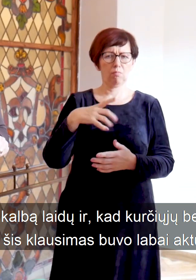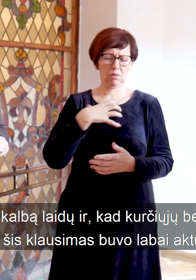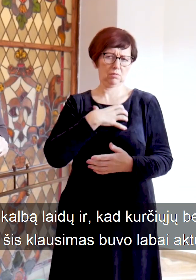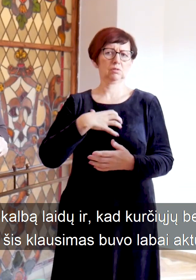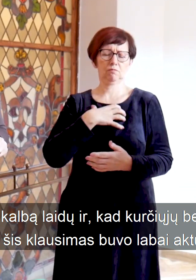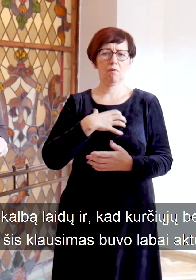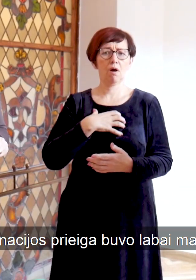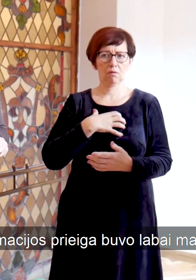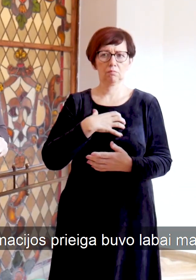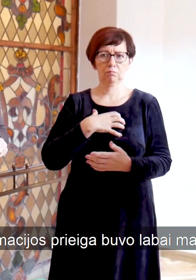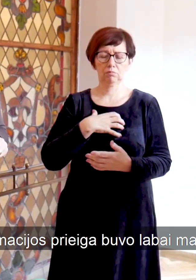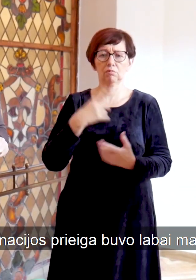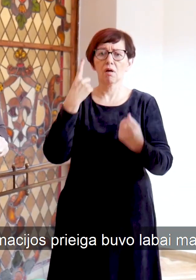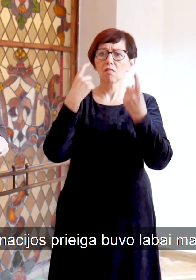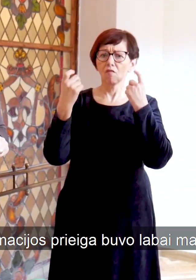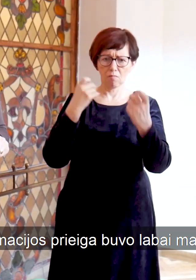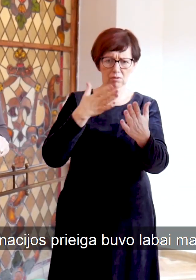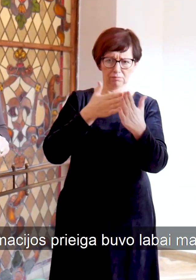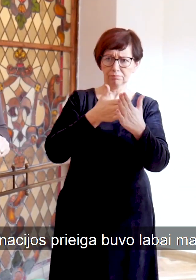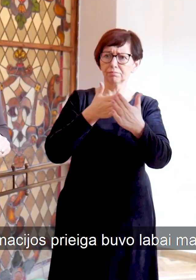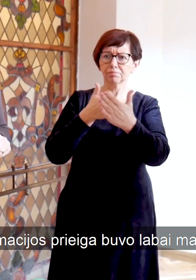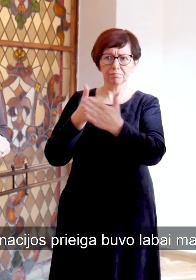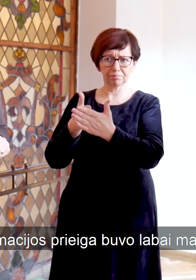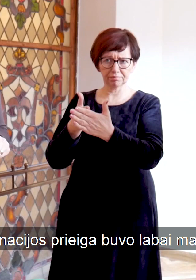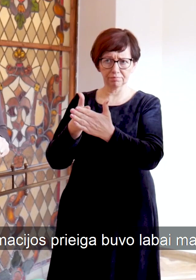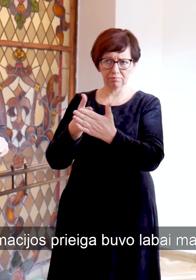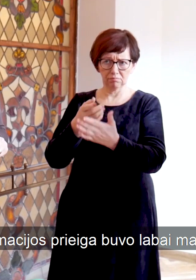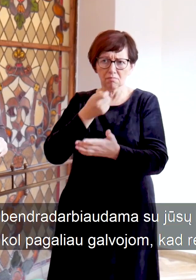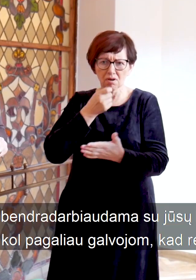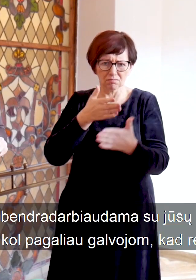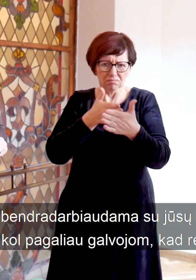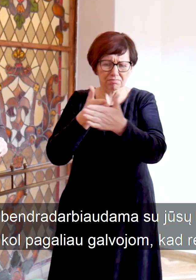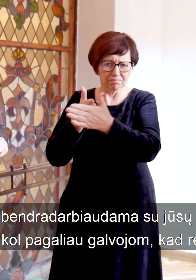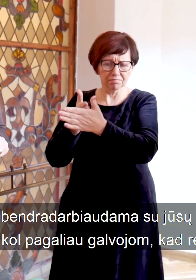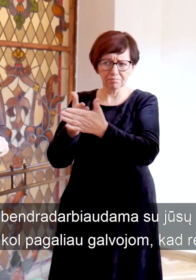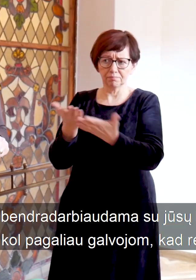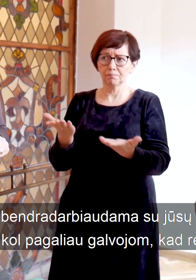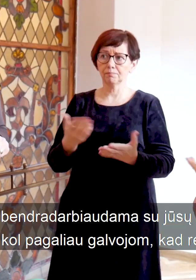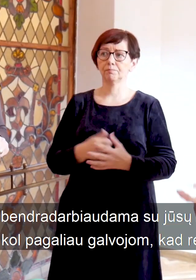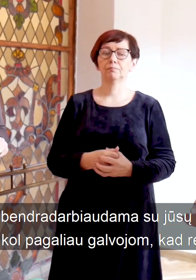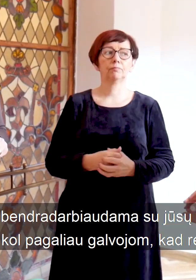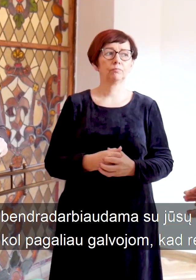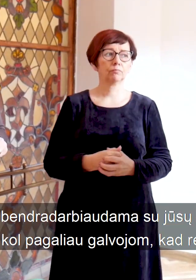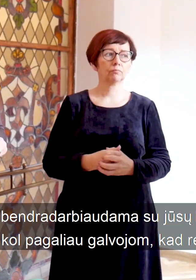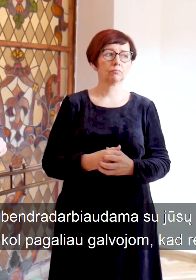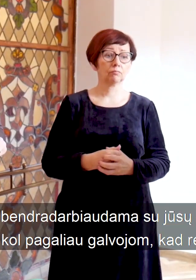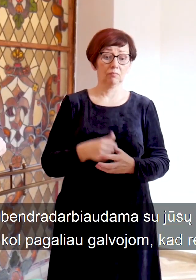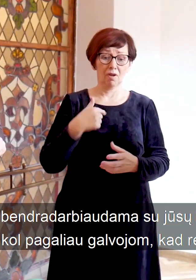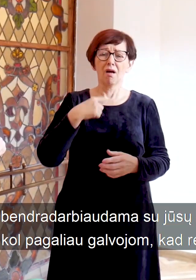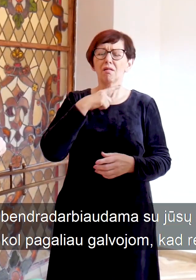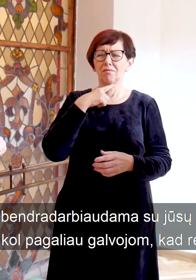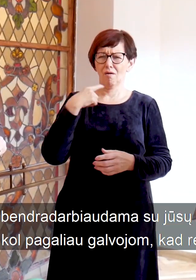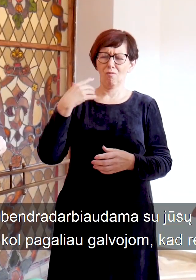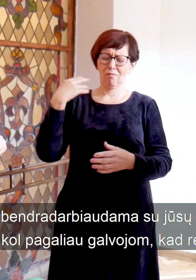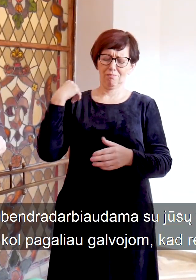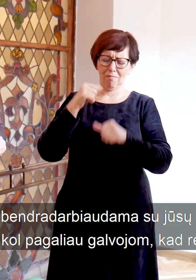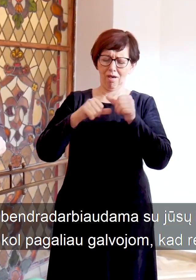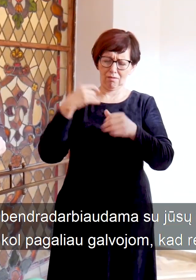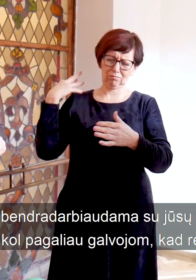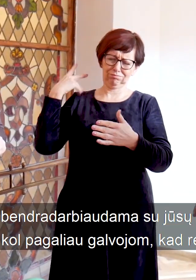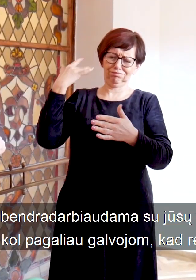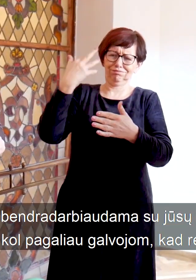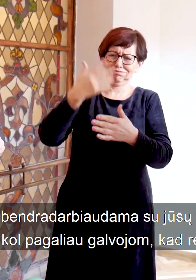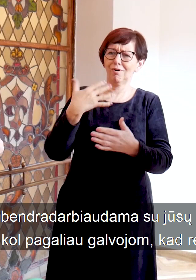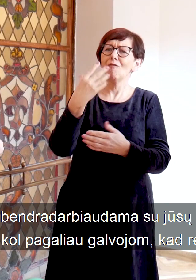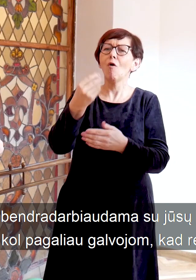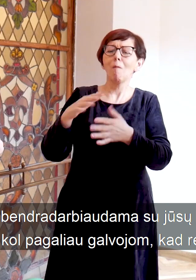buvo labai aktualus, informacijos prieinamumas buvo labai mažas. Daug metų bendraudamas su jūsų bendruomenė apie